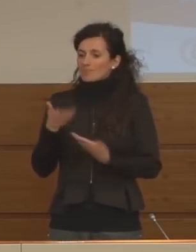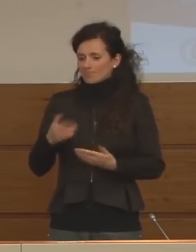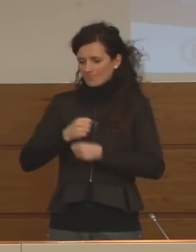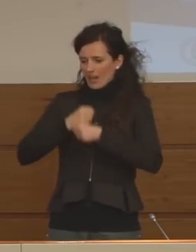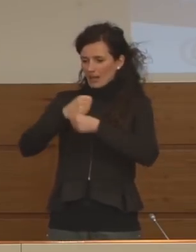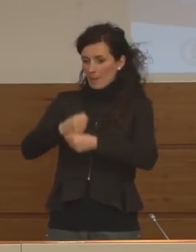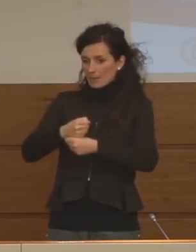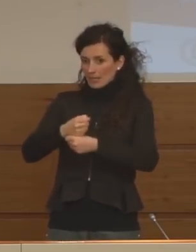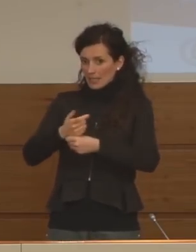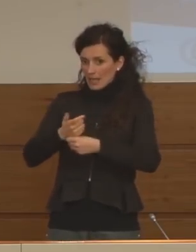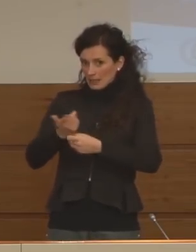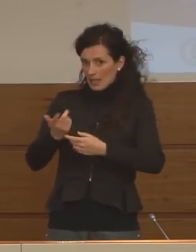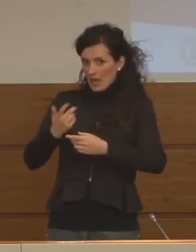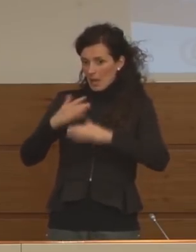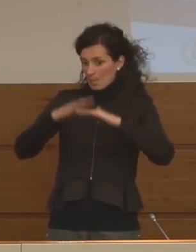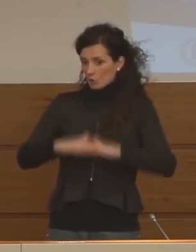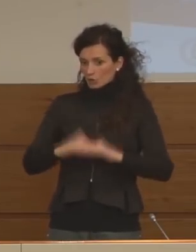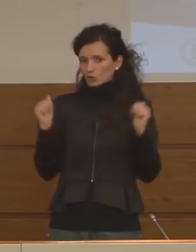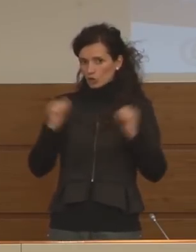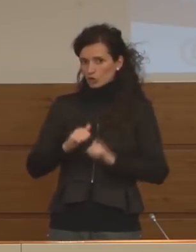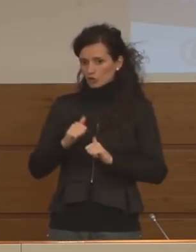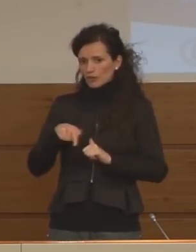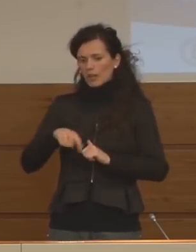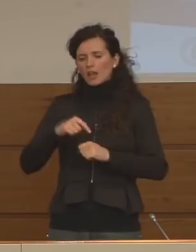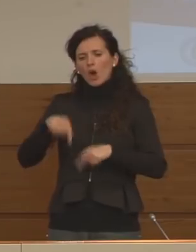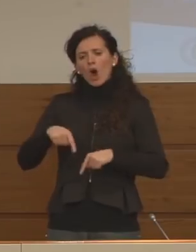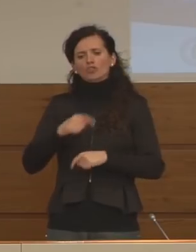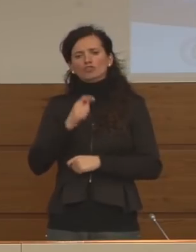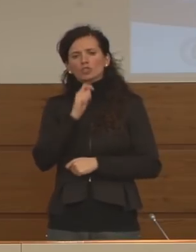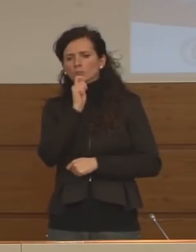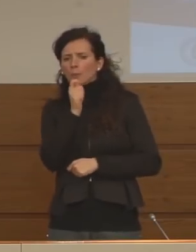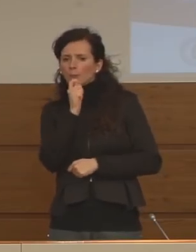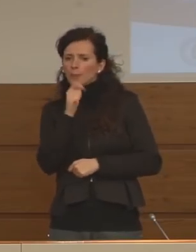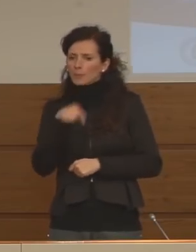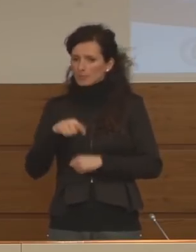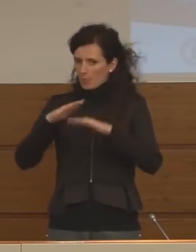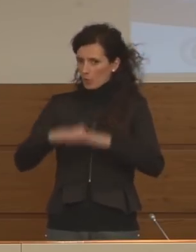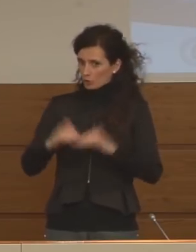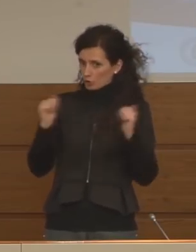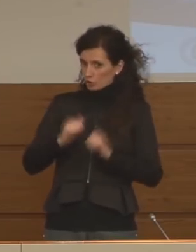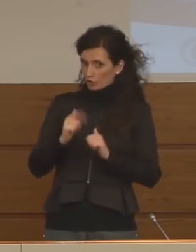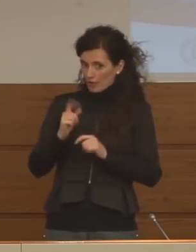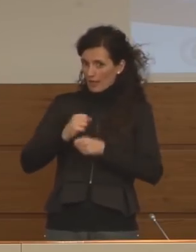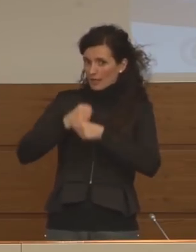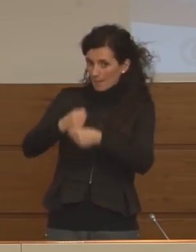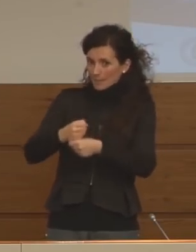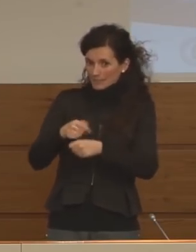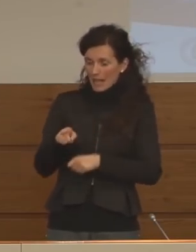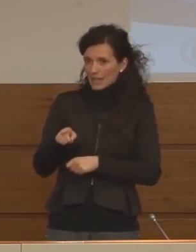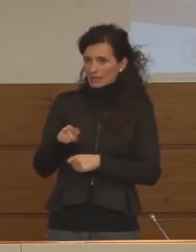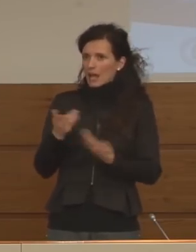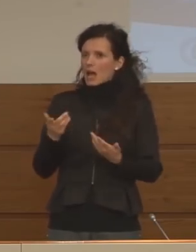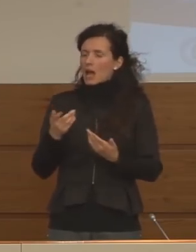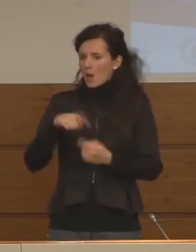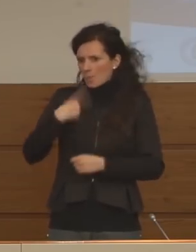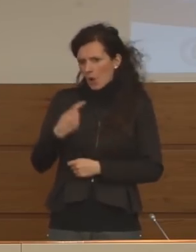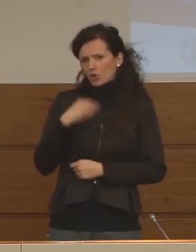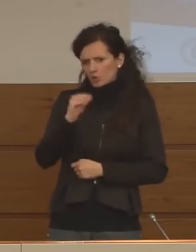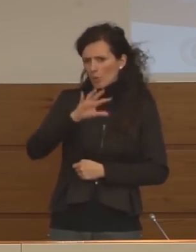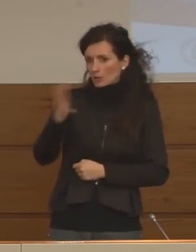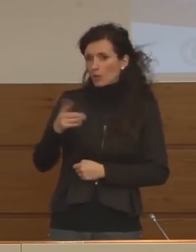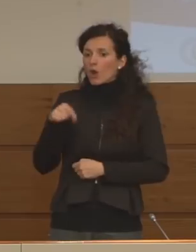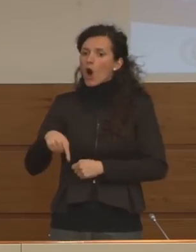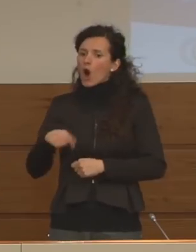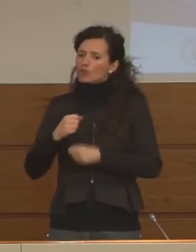protezione civile in cui sta parlando poi le faccio una domanda ma volevo capire rappresenta la